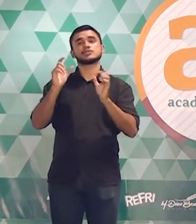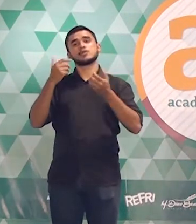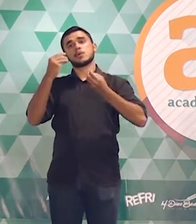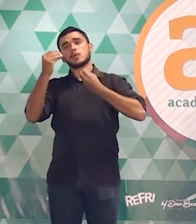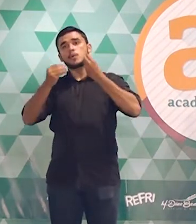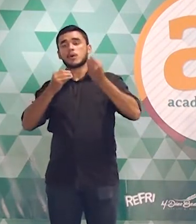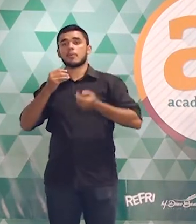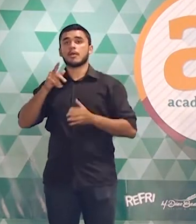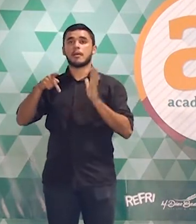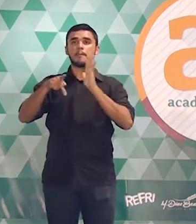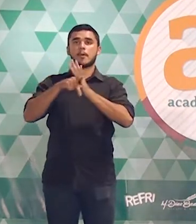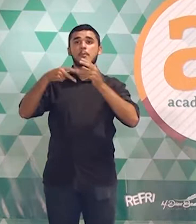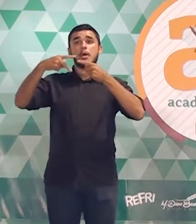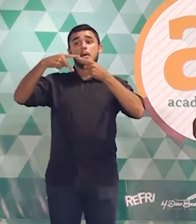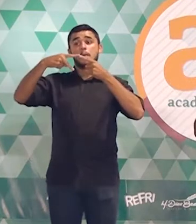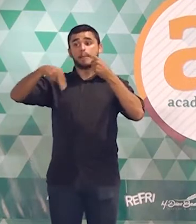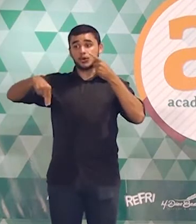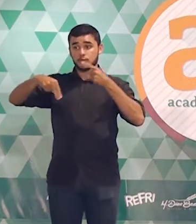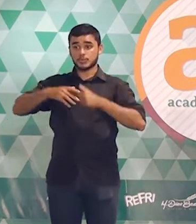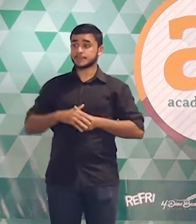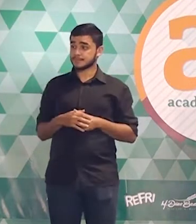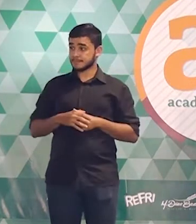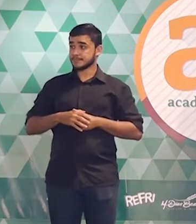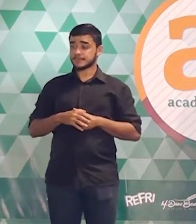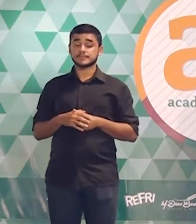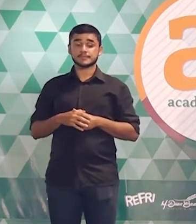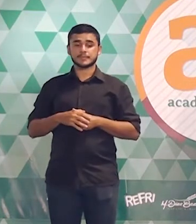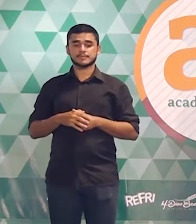gramatical de pronome, que você conhece muito bem.